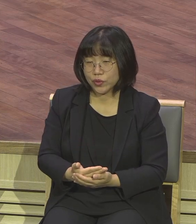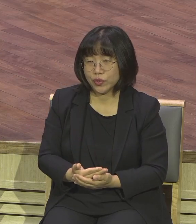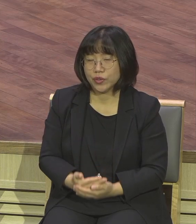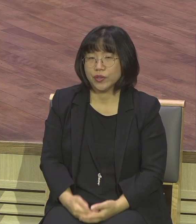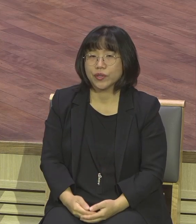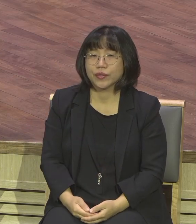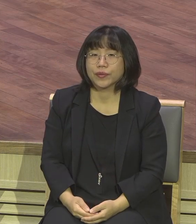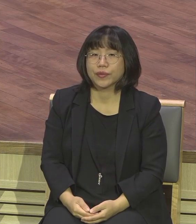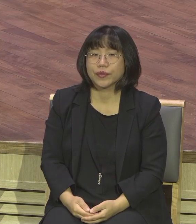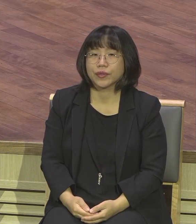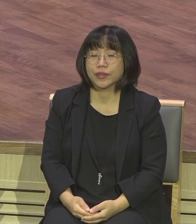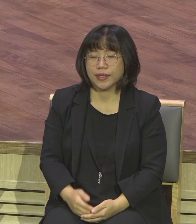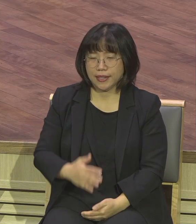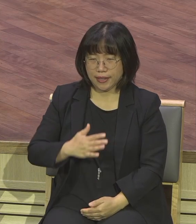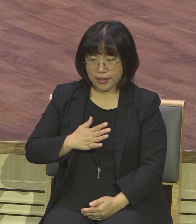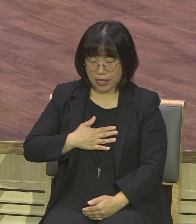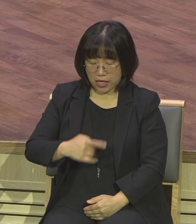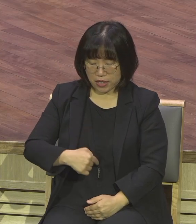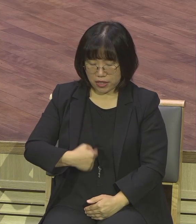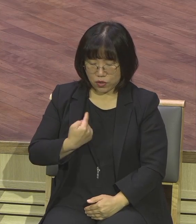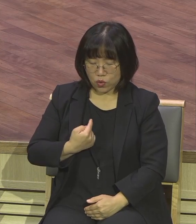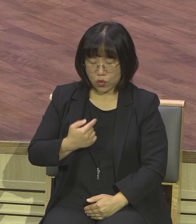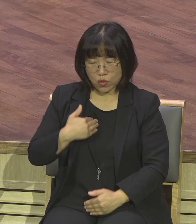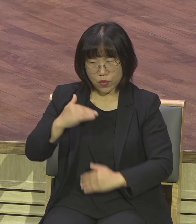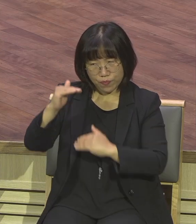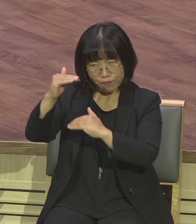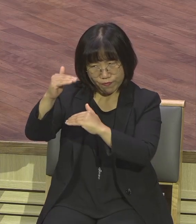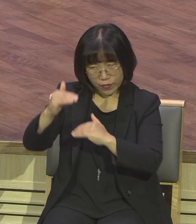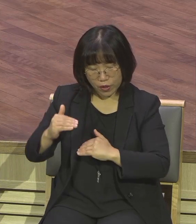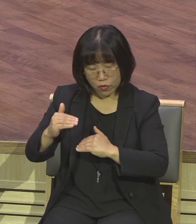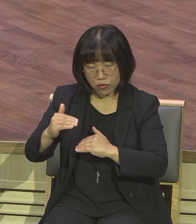만드는 거예요. 자기 스스로 다 자기 스스로.